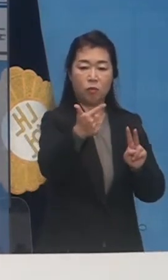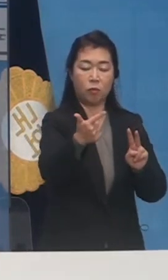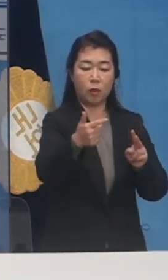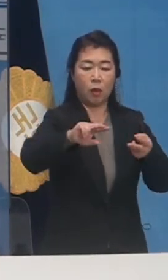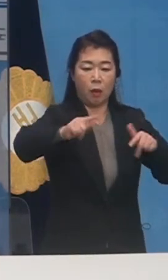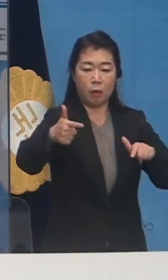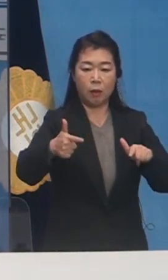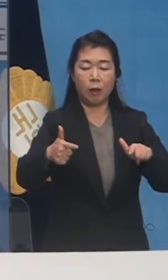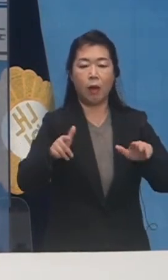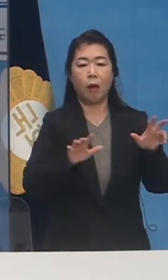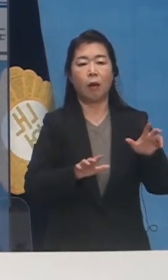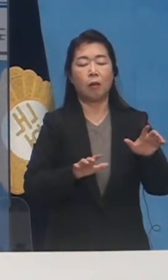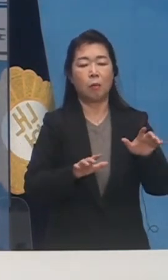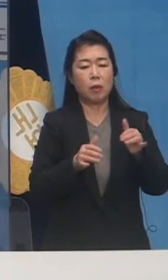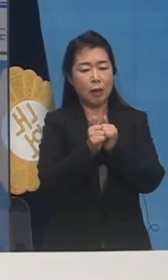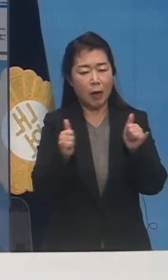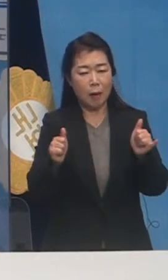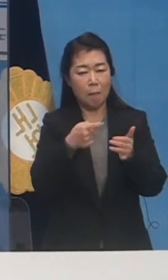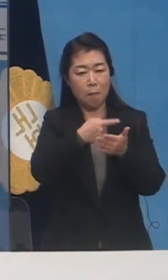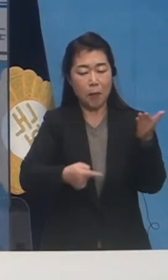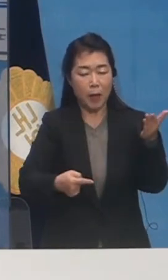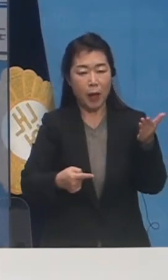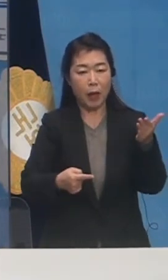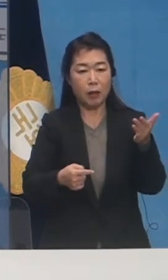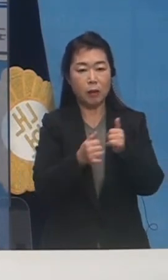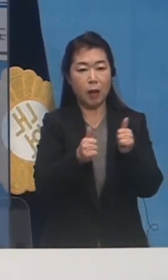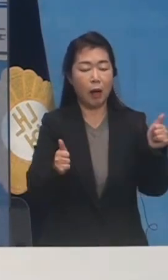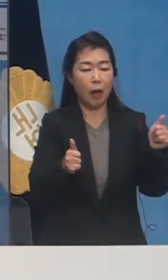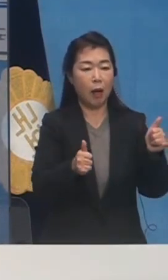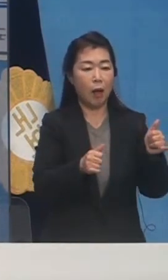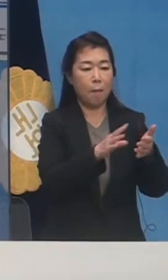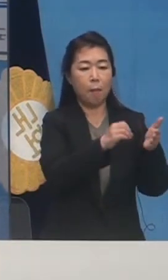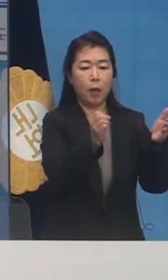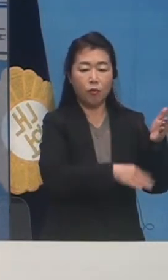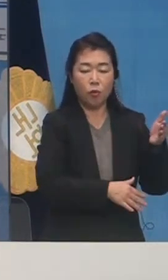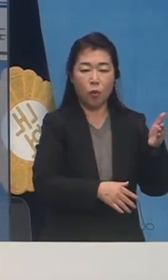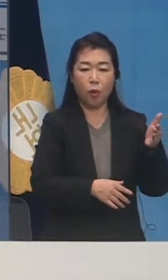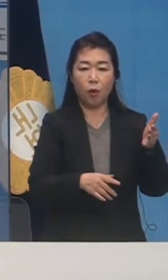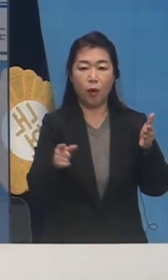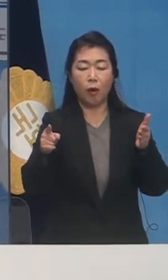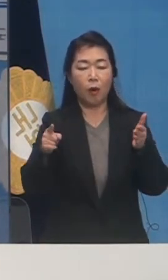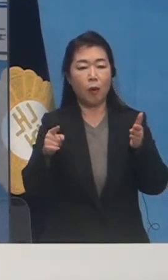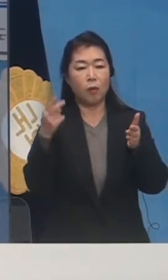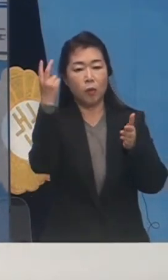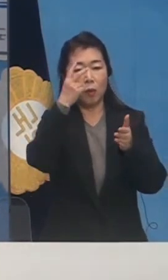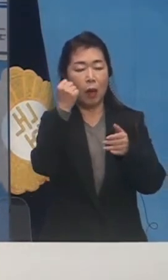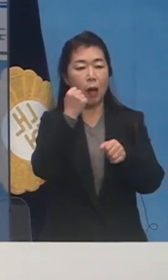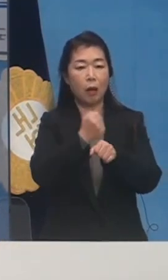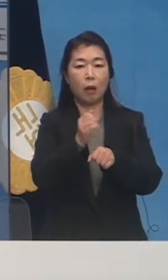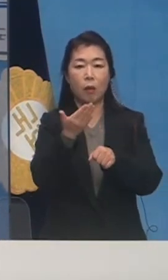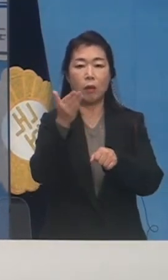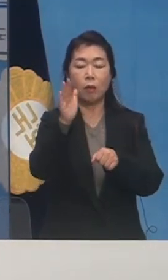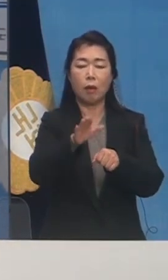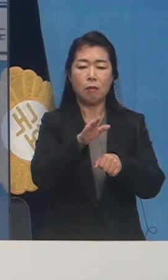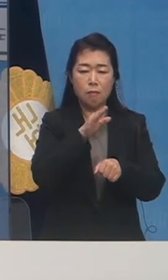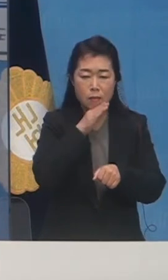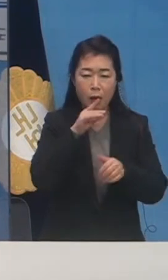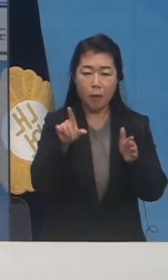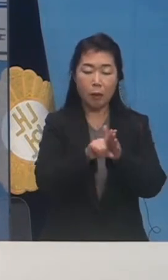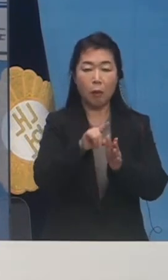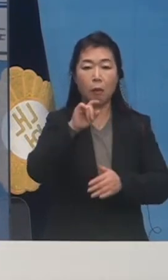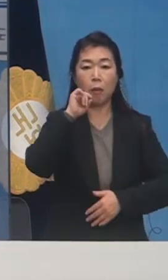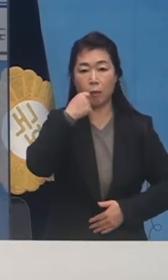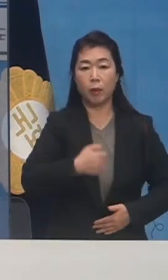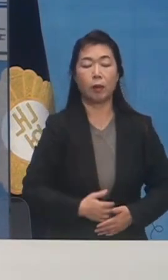이런 돌려막기가 없다. 이걸 조사라고 했단 말인가? 이걸 신뢰하라는 말인가? 성희롱 사건